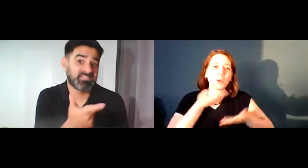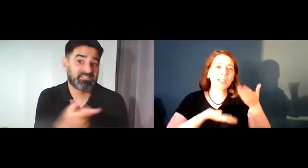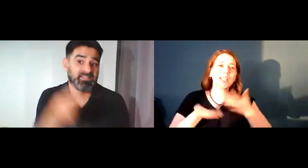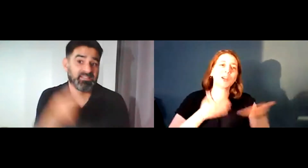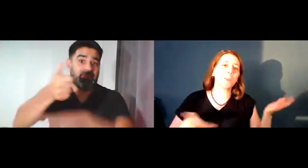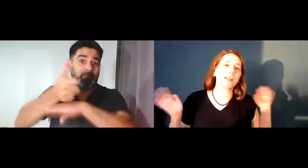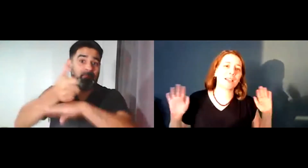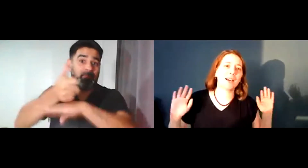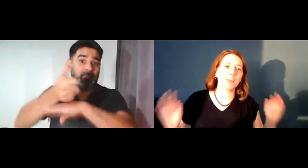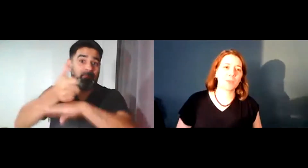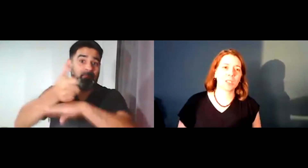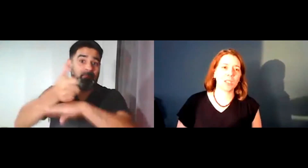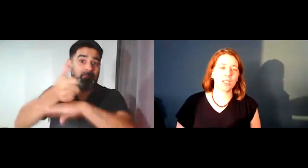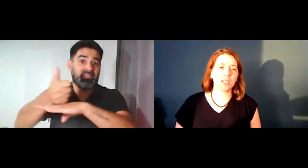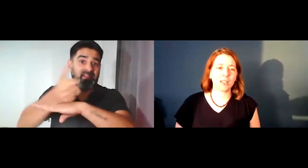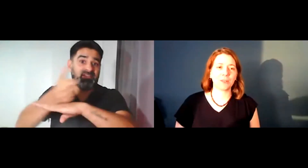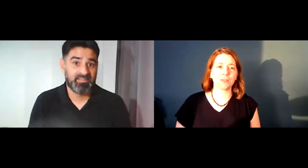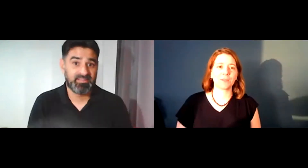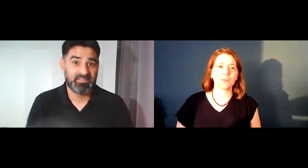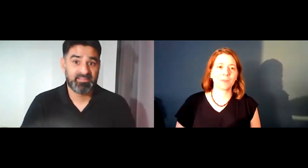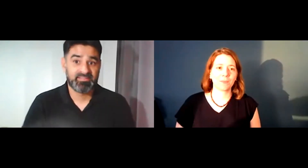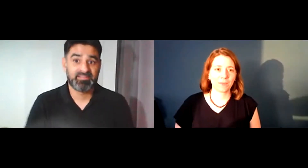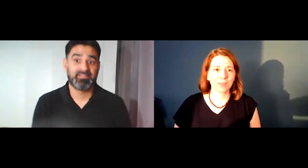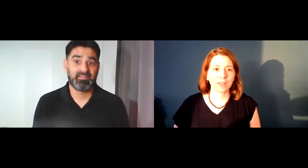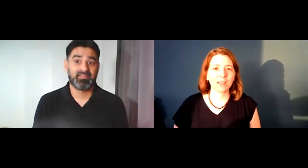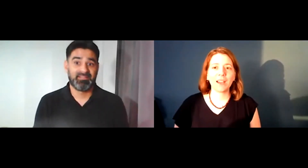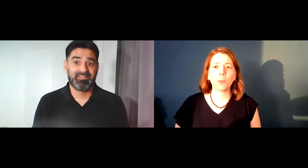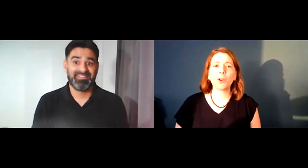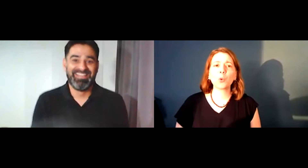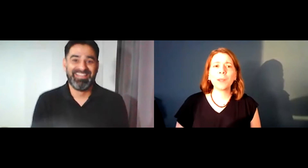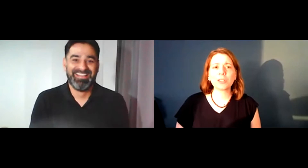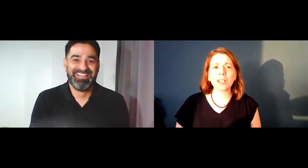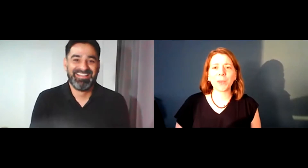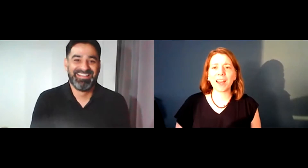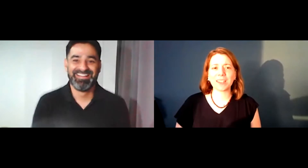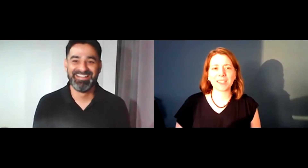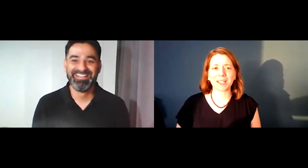compartir, compartamos, sí, claro. Claro, vos Rubén nos esperás, dice Javi,